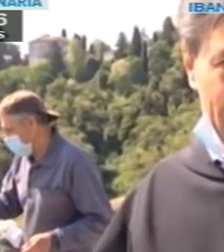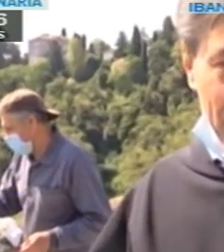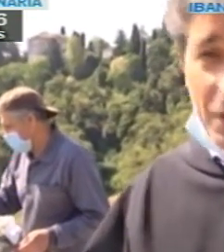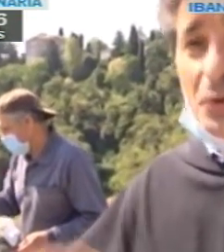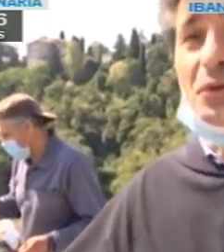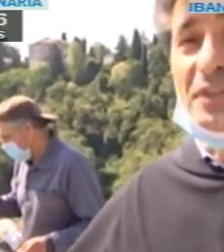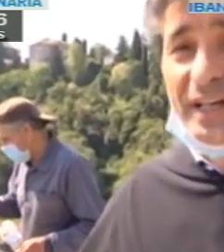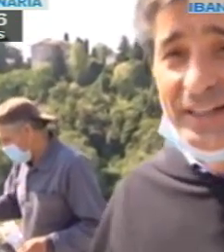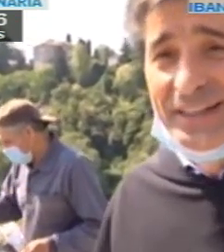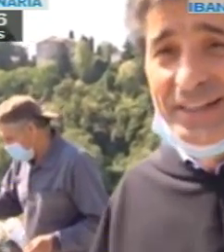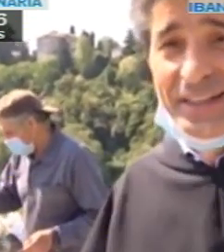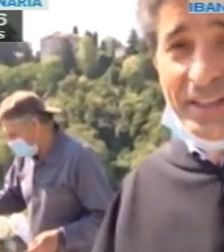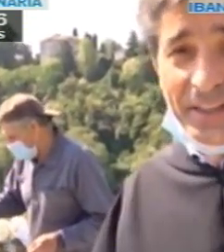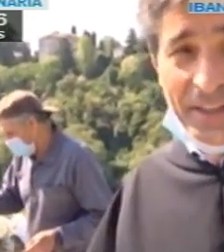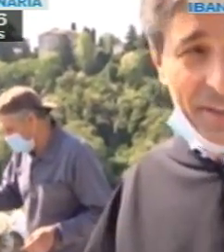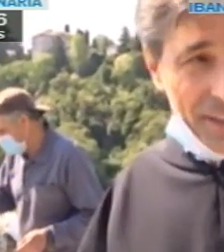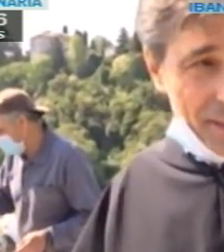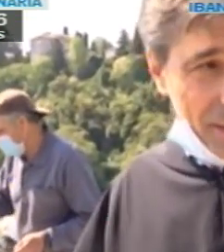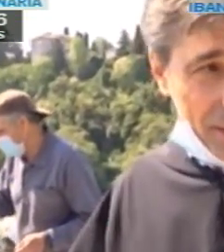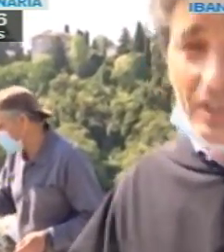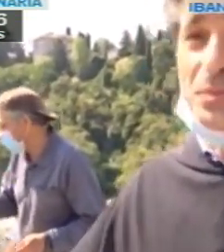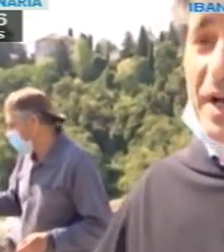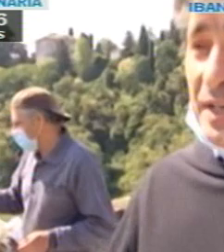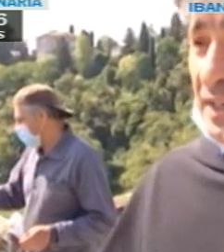che deborda e